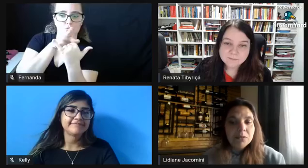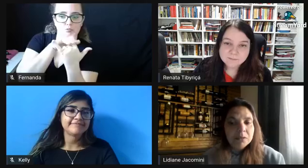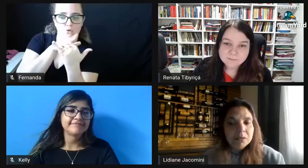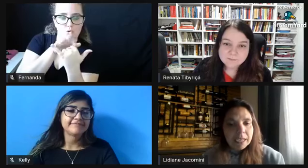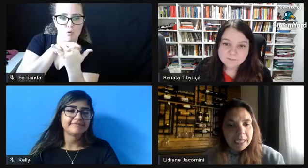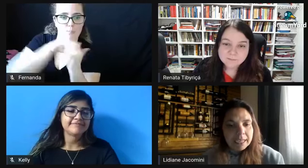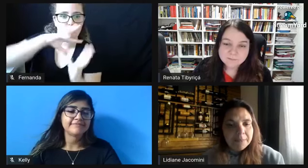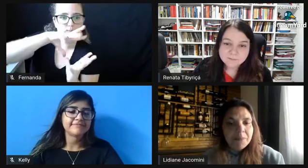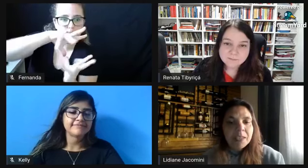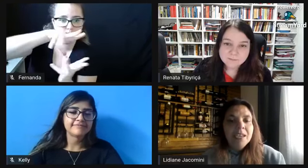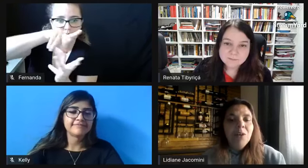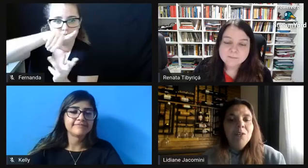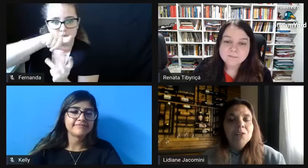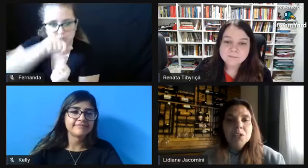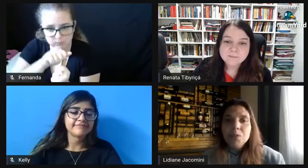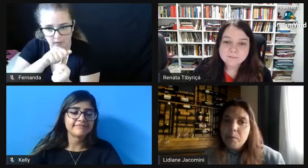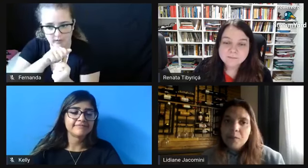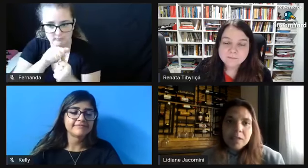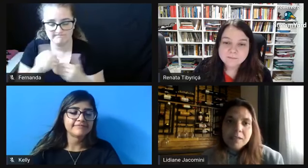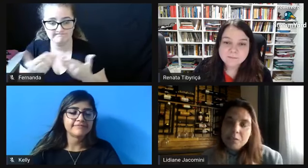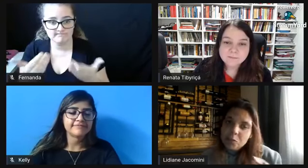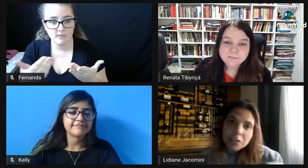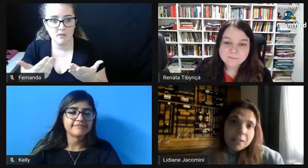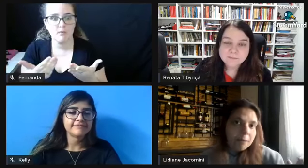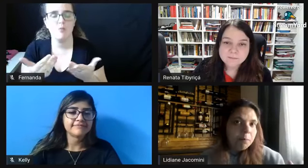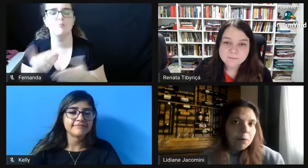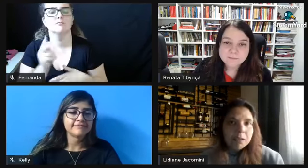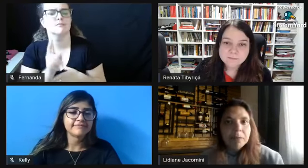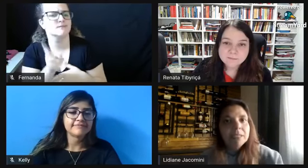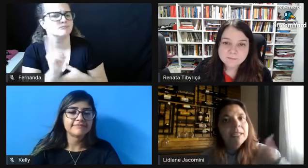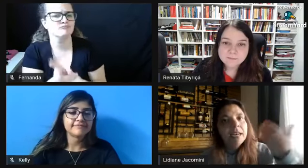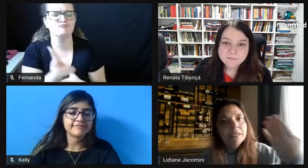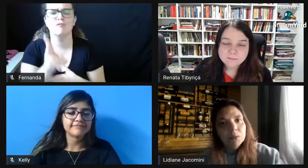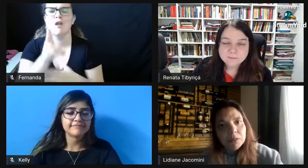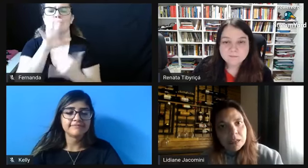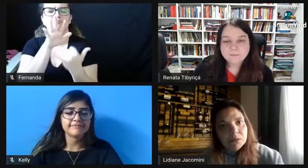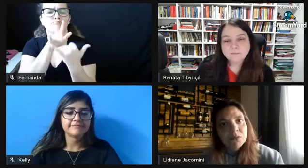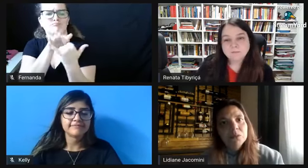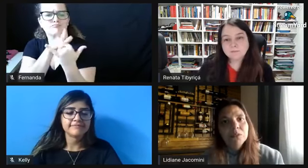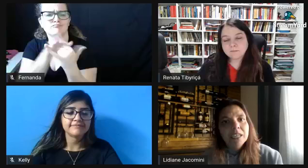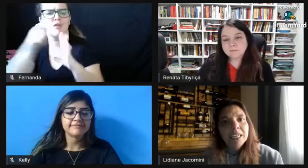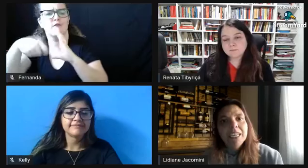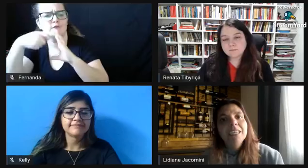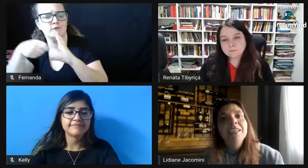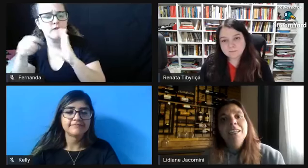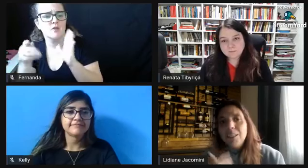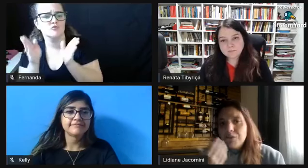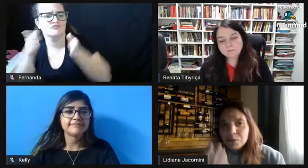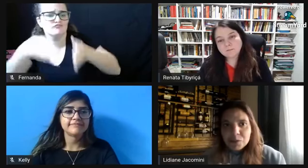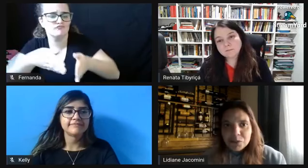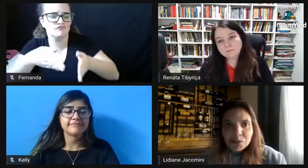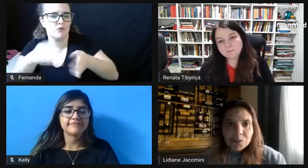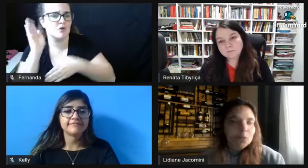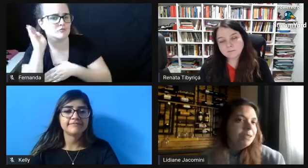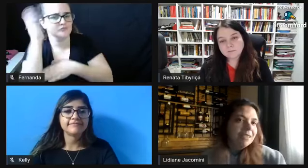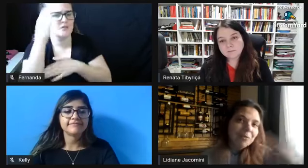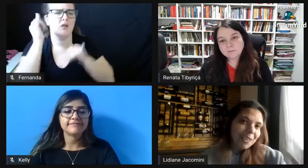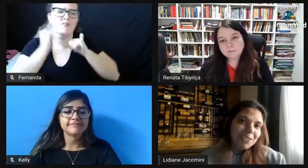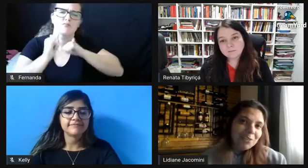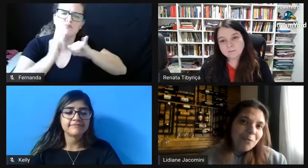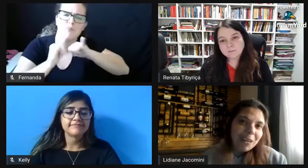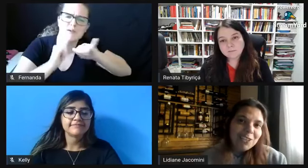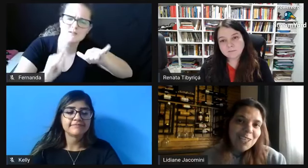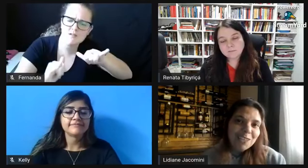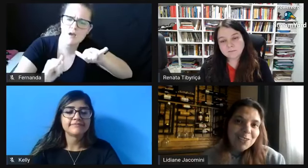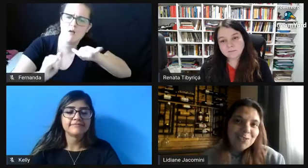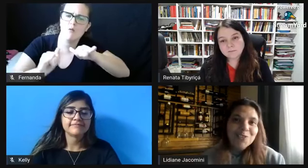Universo da Surdo-Cegueira, onde a gente vai postar, a gente sempre posta materiais voltados à surdo-cegueira, informações úteis, a